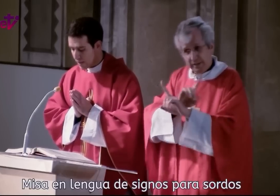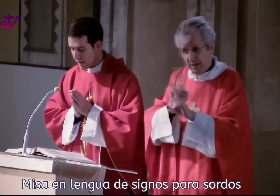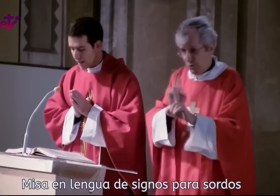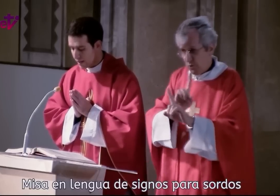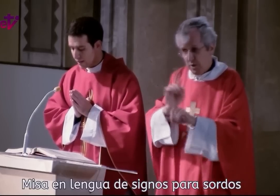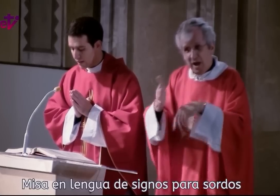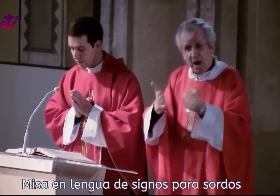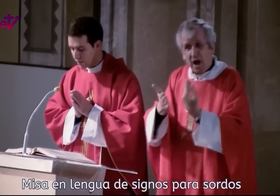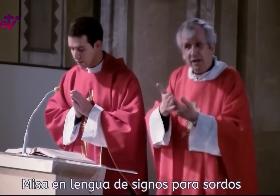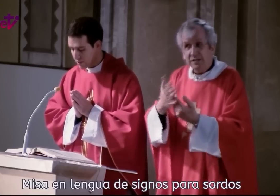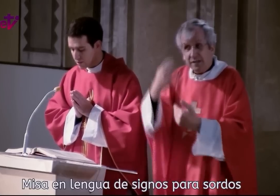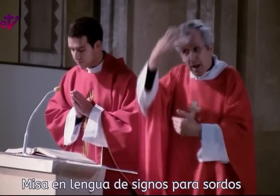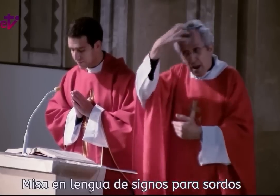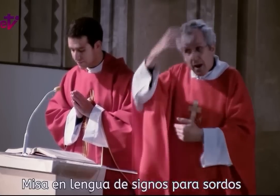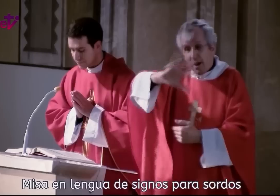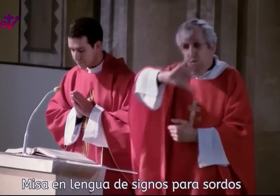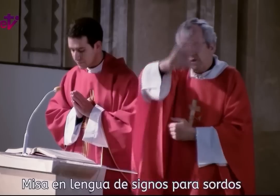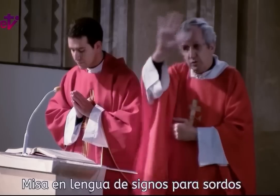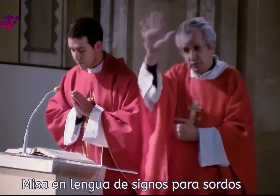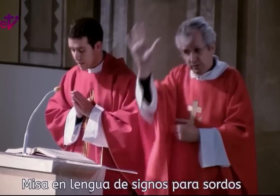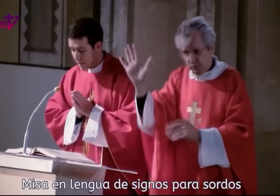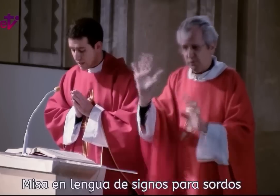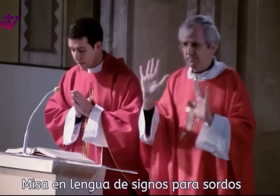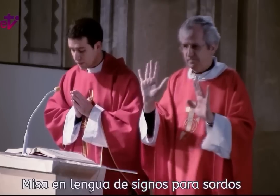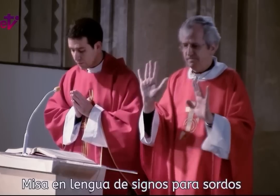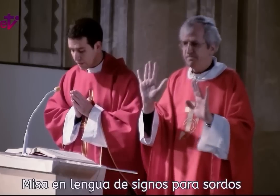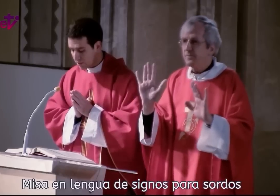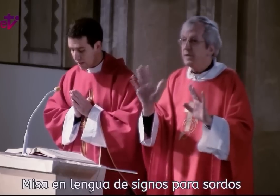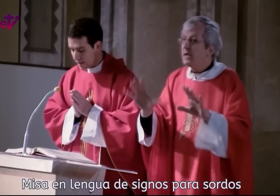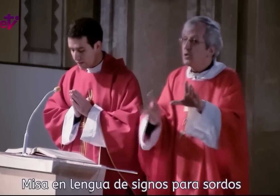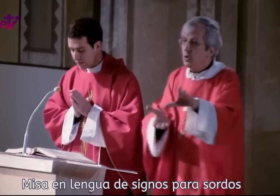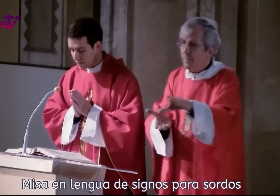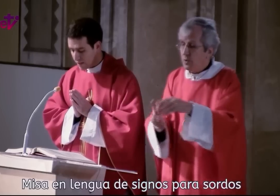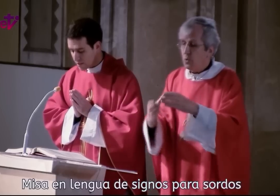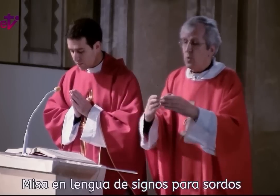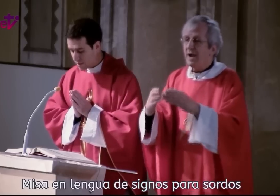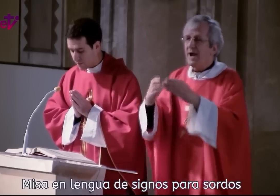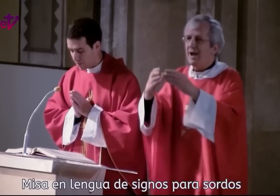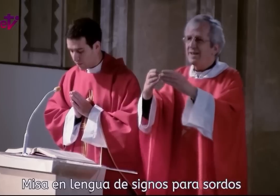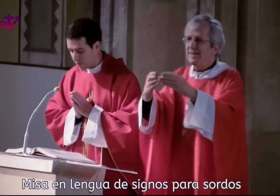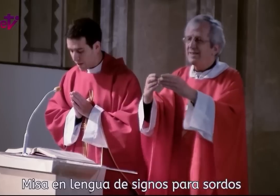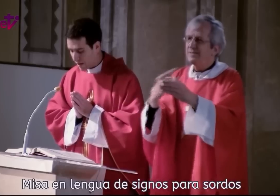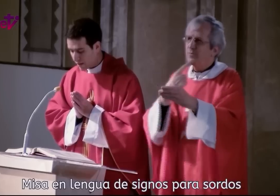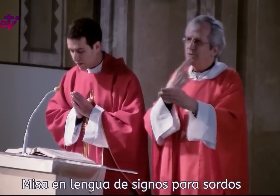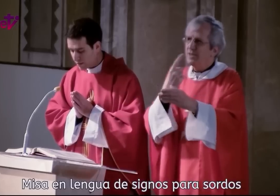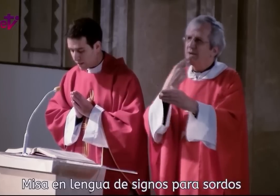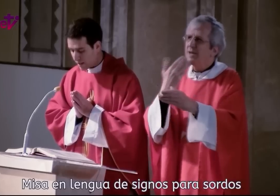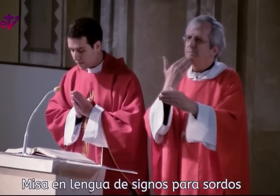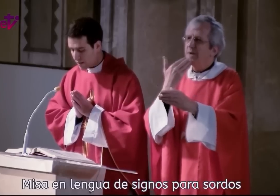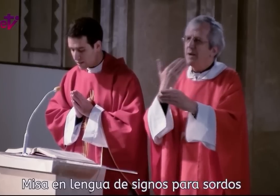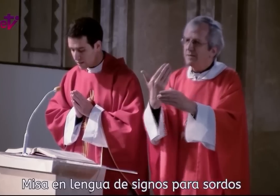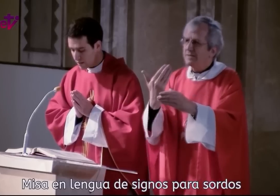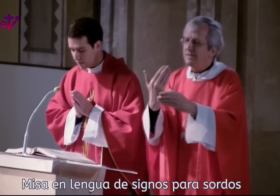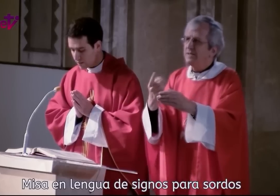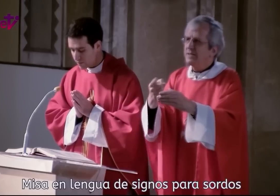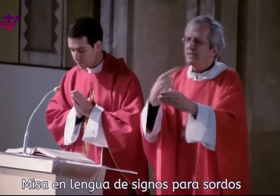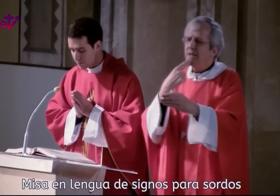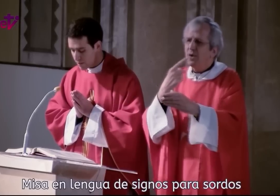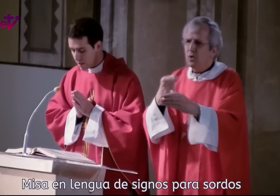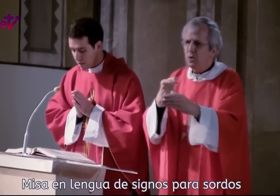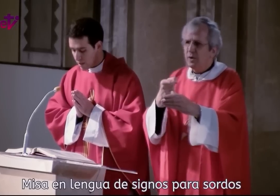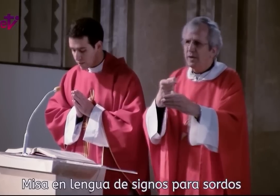se cumpla en el reino de Dios. Y tomando un cáliz, después de pronunciar la acción de gracias,